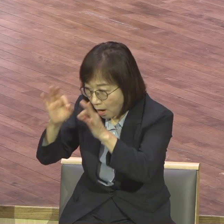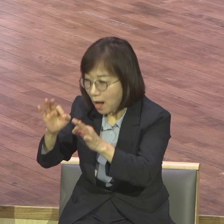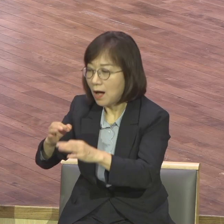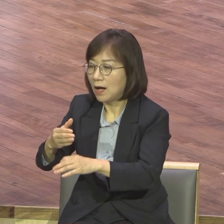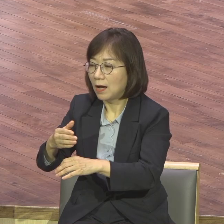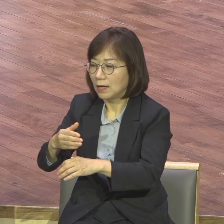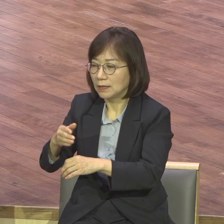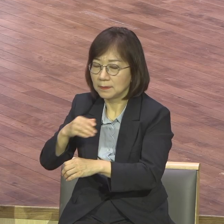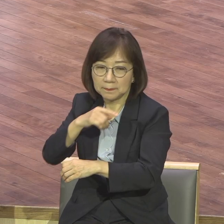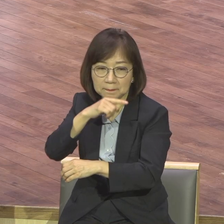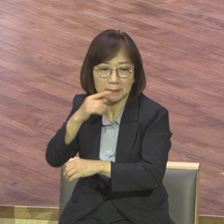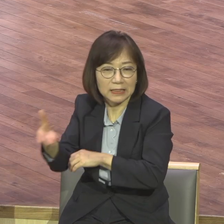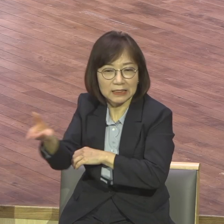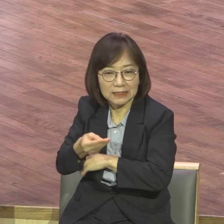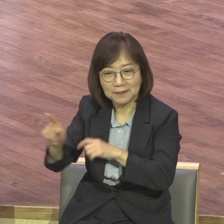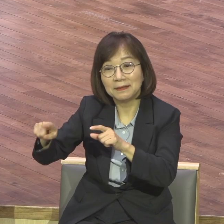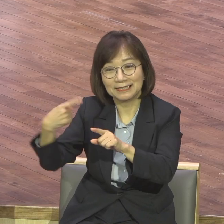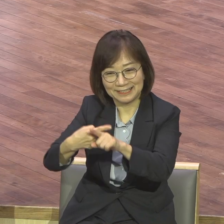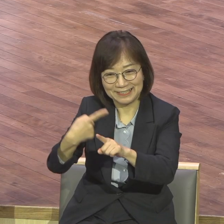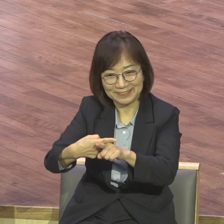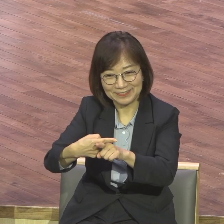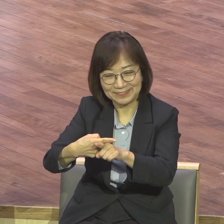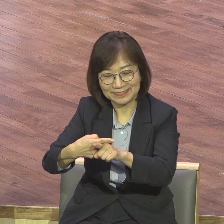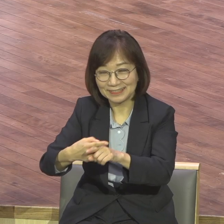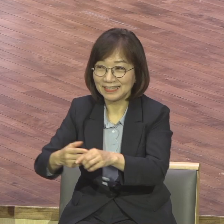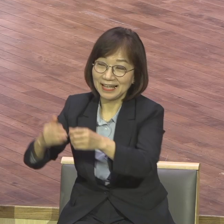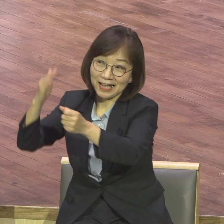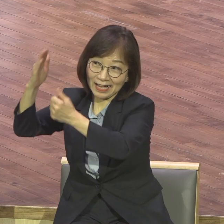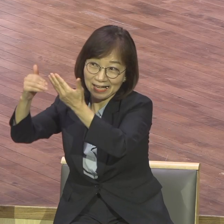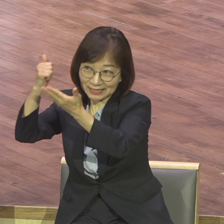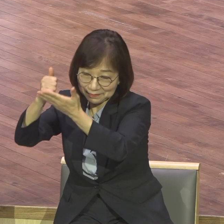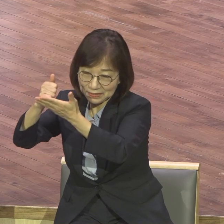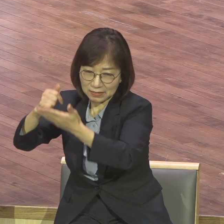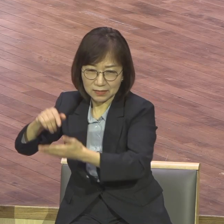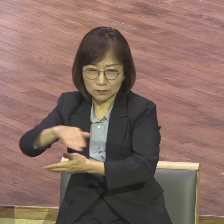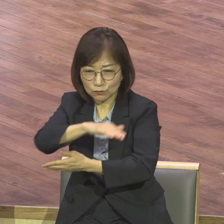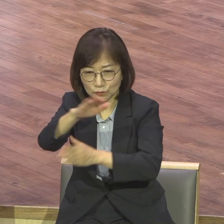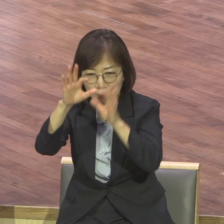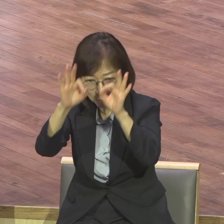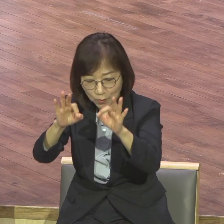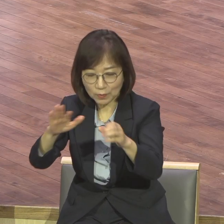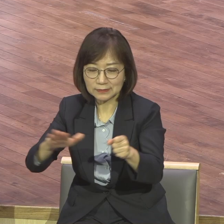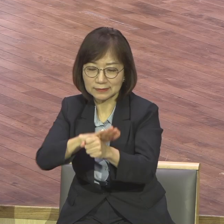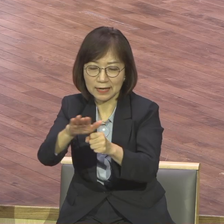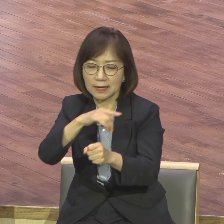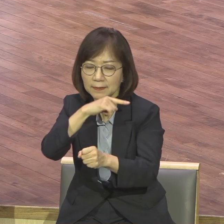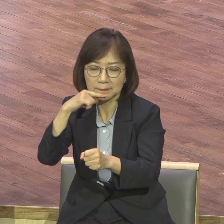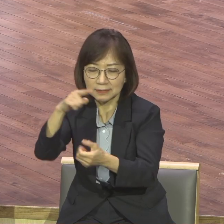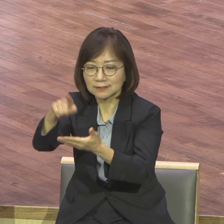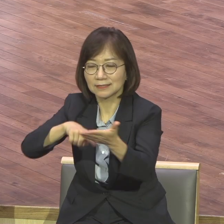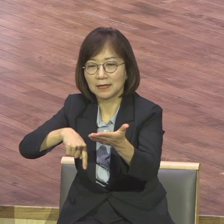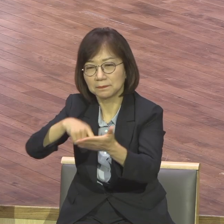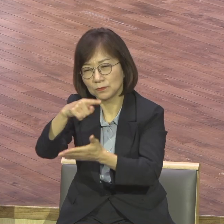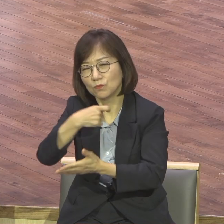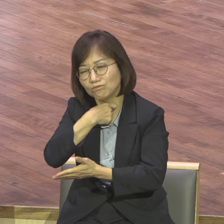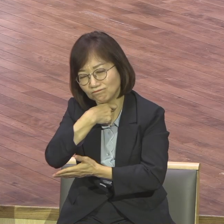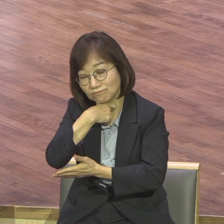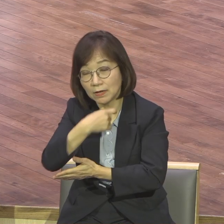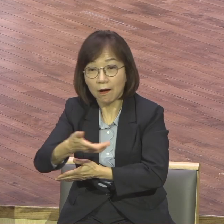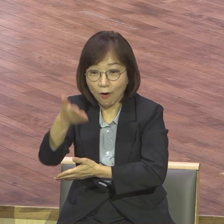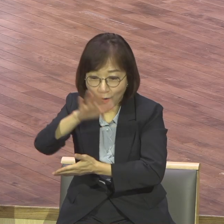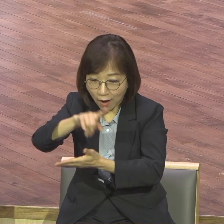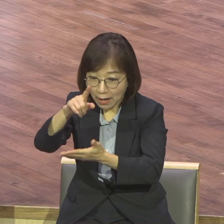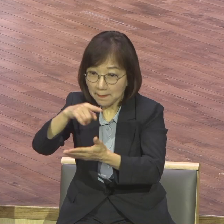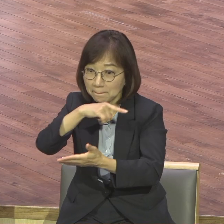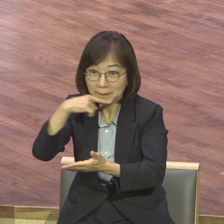하나님께서 우리에게 그 사랑의 빚을 갚기를 원하시는데 그 빚을 갚는 방법이 독특합니다.